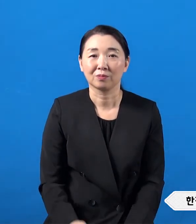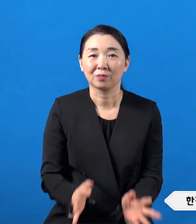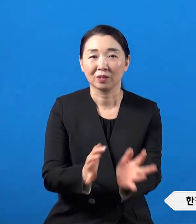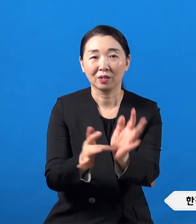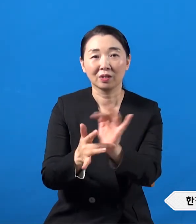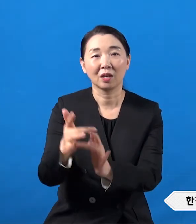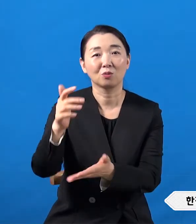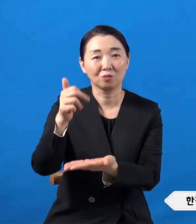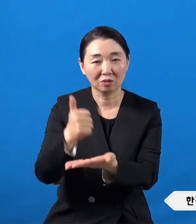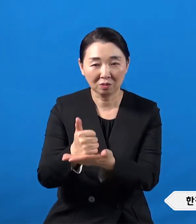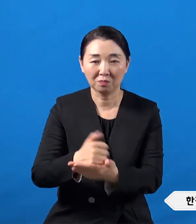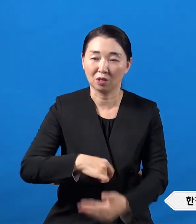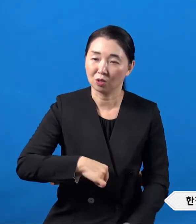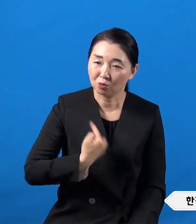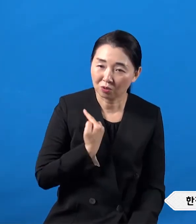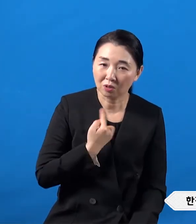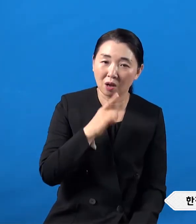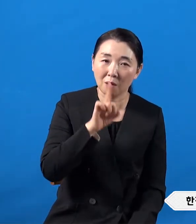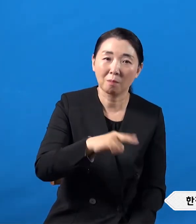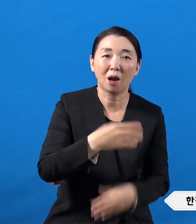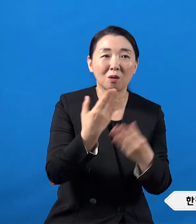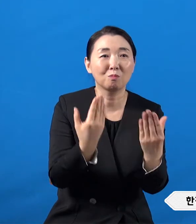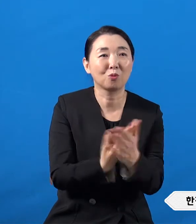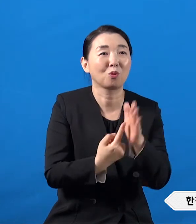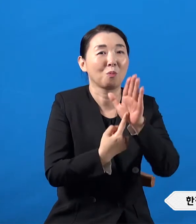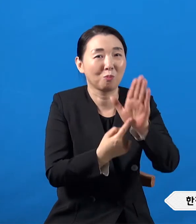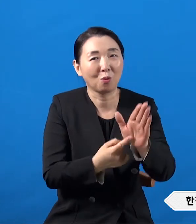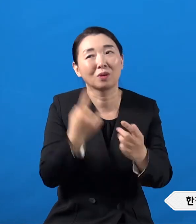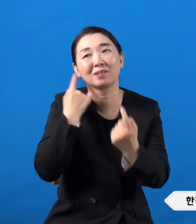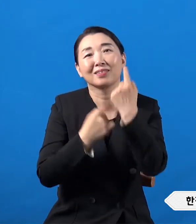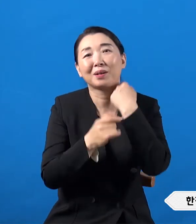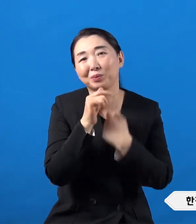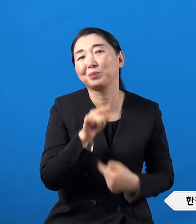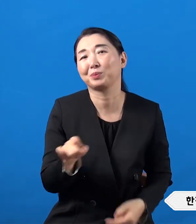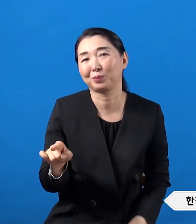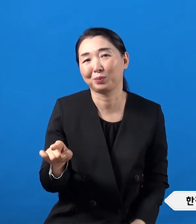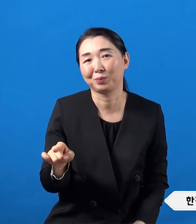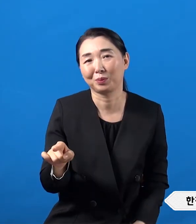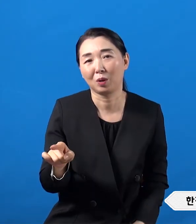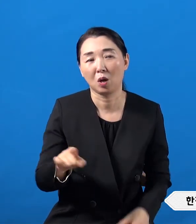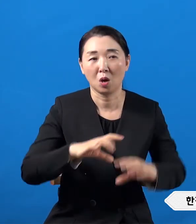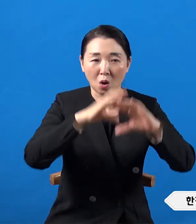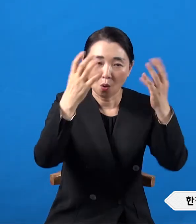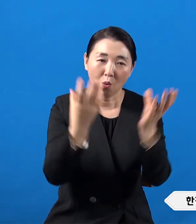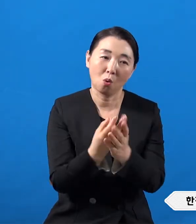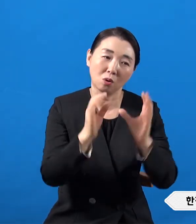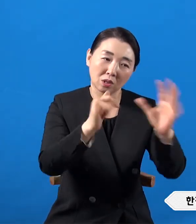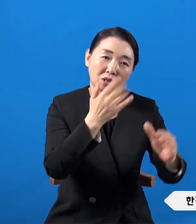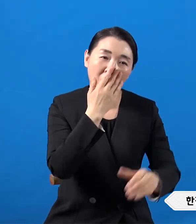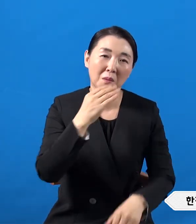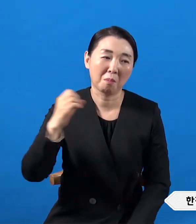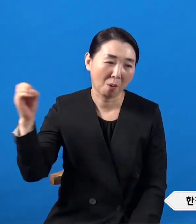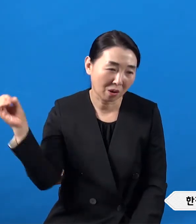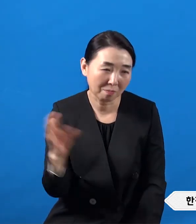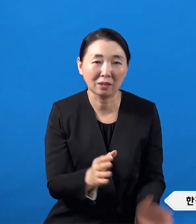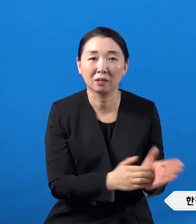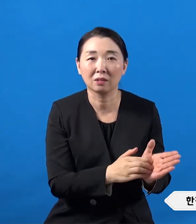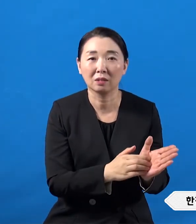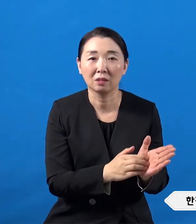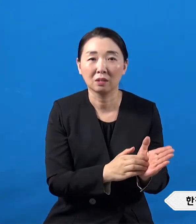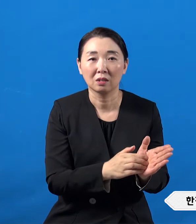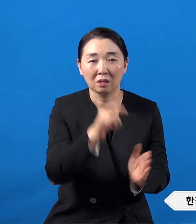예수님 자신이 말로 다 할 수 없는 상처를 받으신 분입니다. 온 세상으로부터